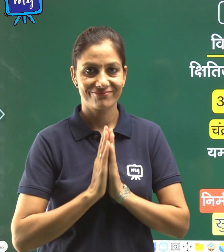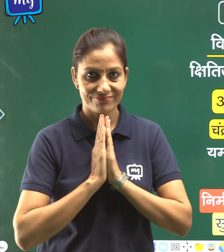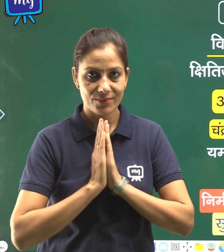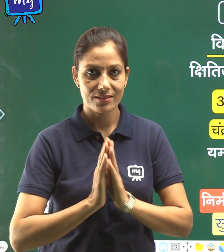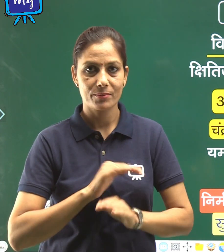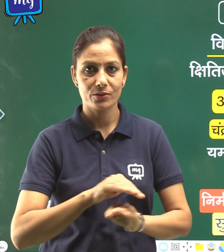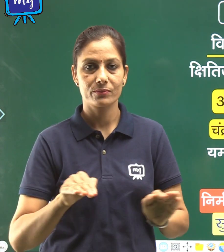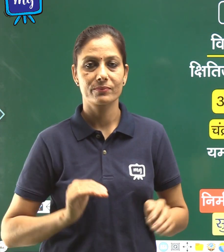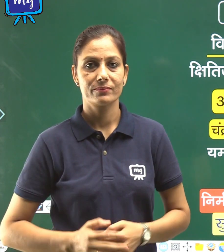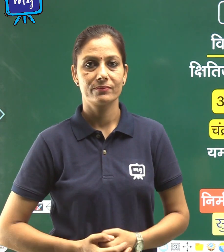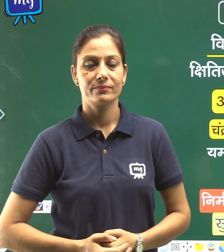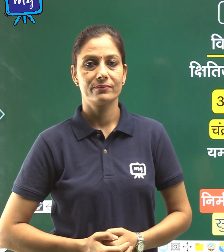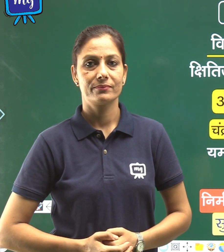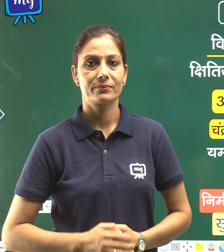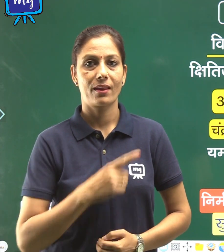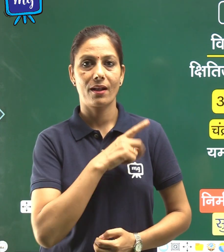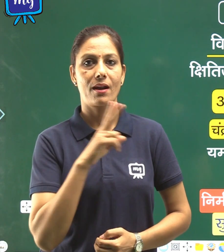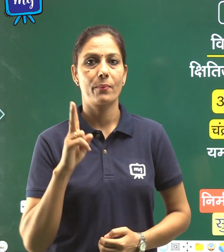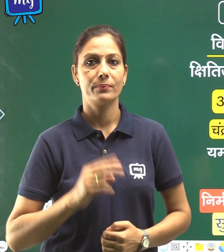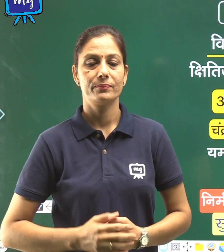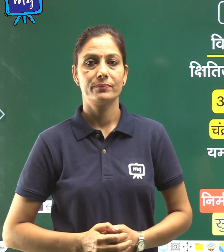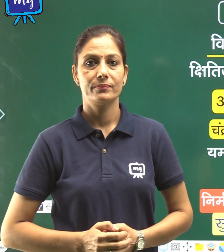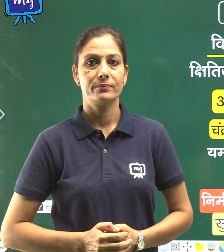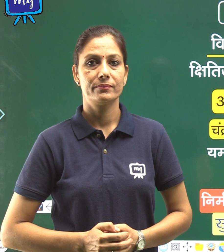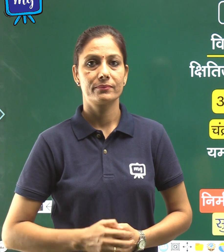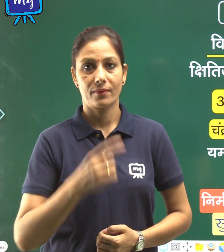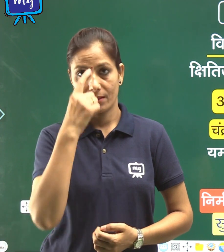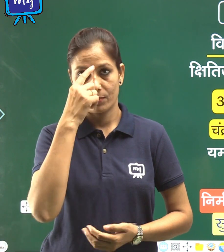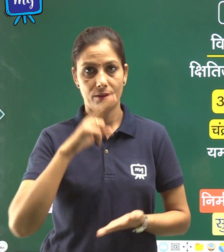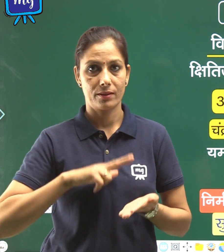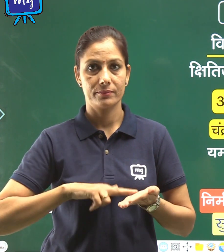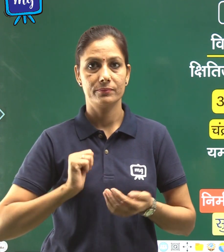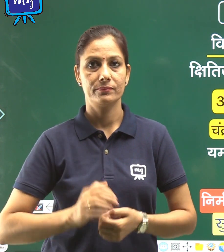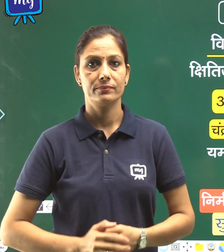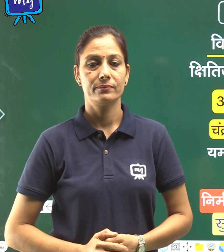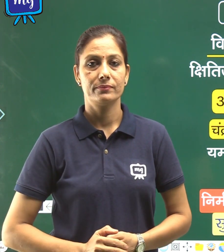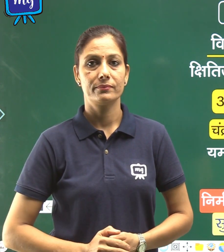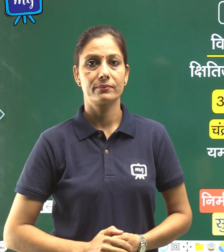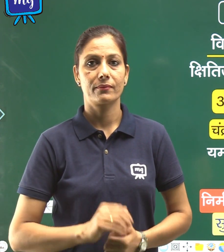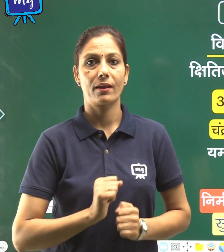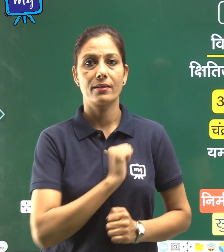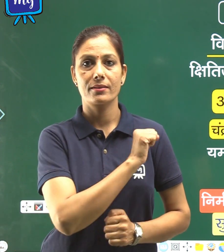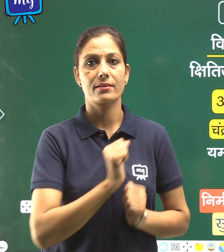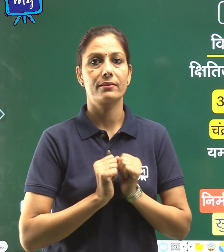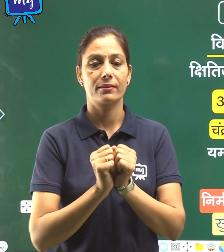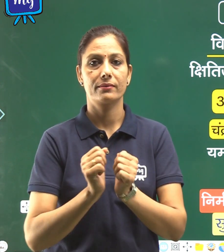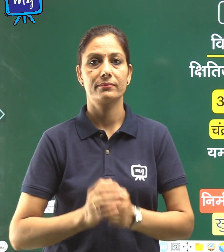नमस्कार बच्चों, मेरा नाम निर्मल कुमार गुप्ता, मेरे साथ